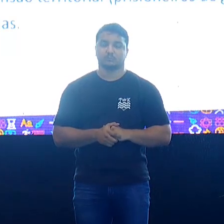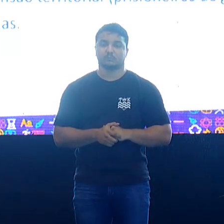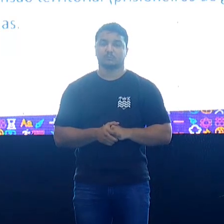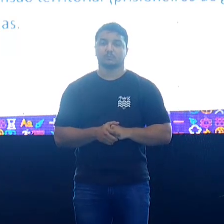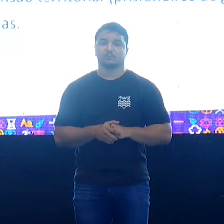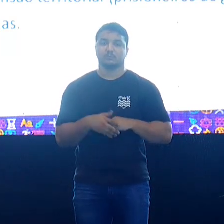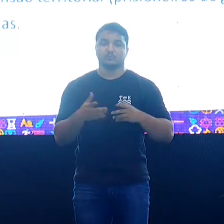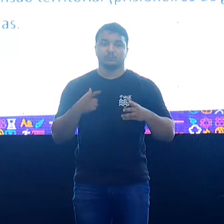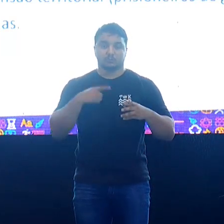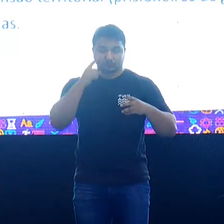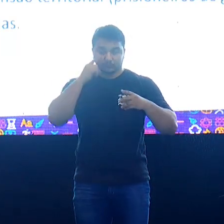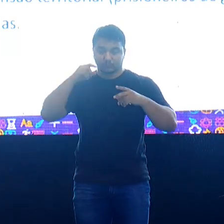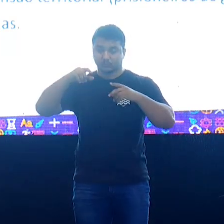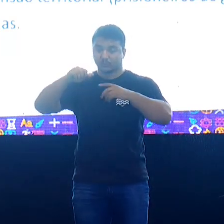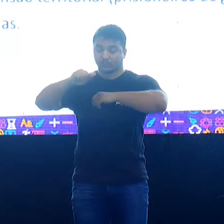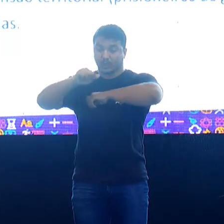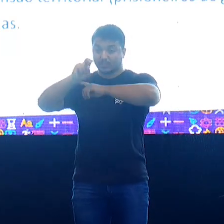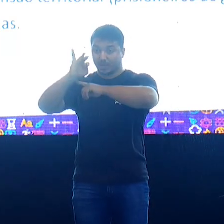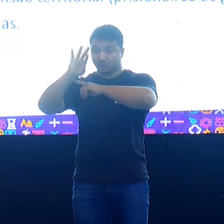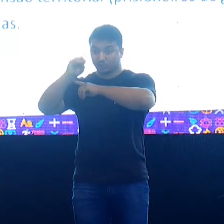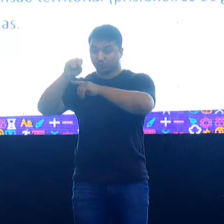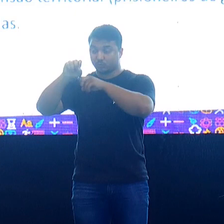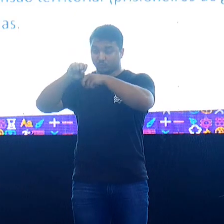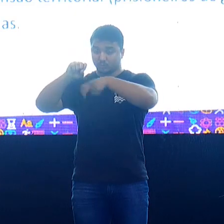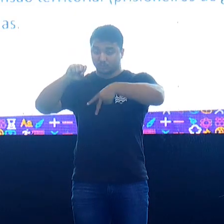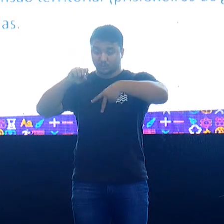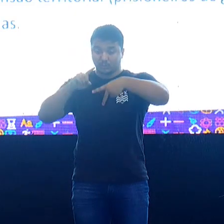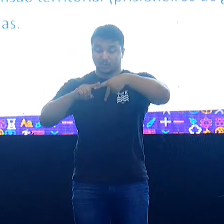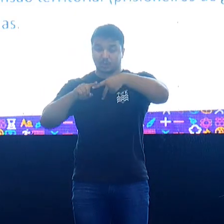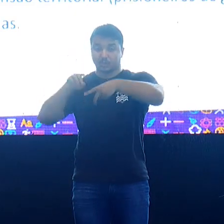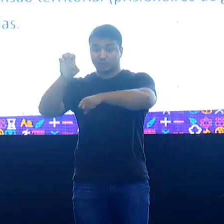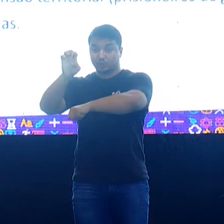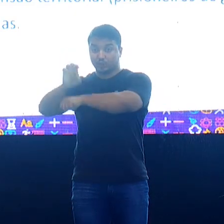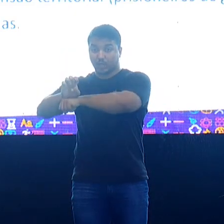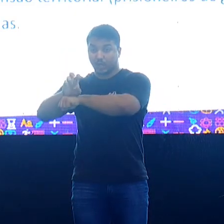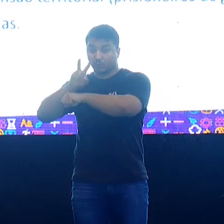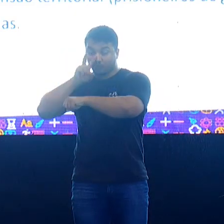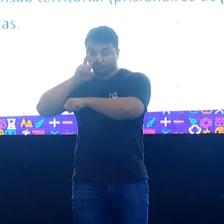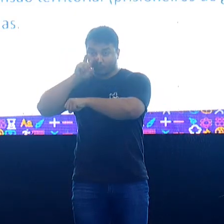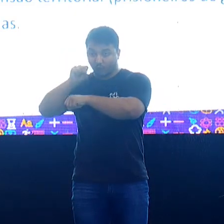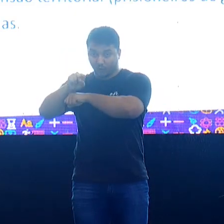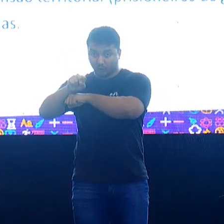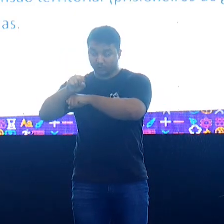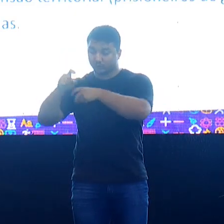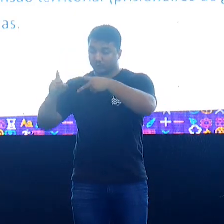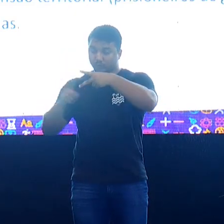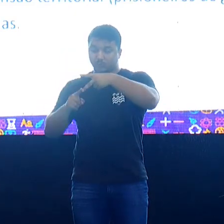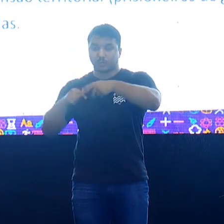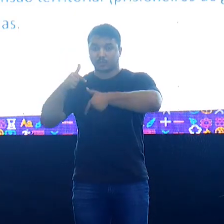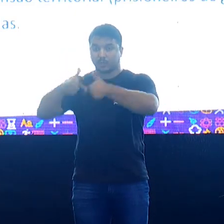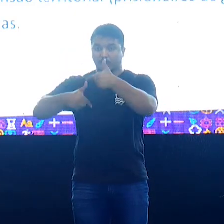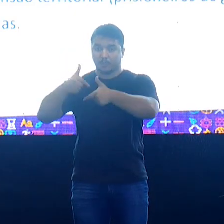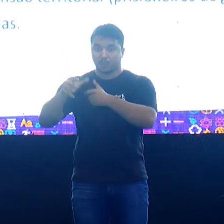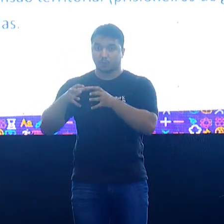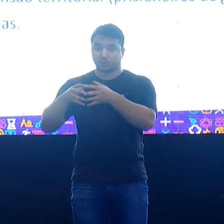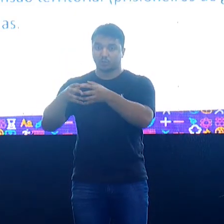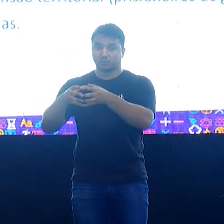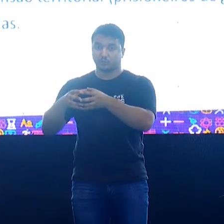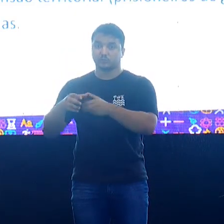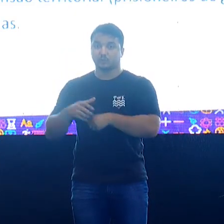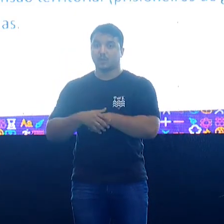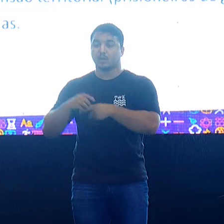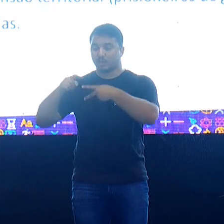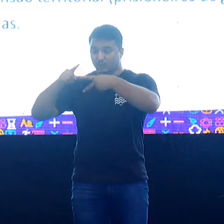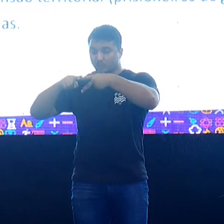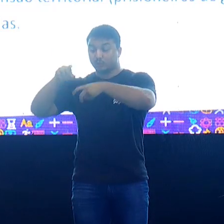Aí puxe a setinha, coloque assim, estado forte, trabalho coletivo.